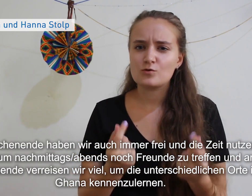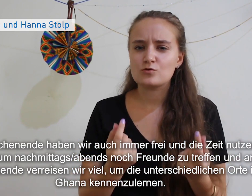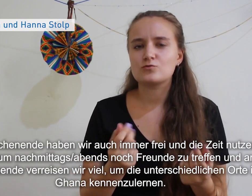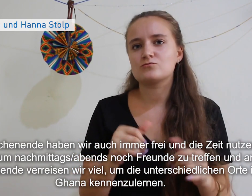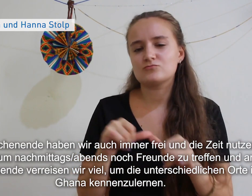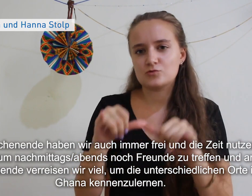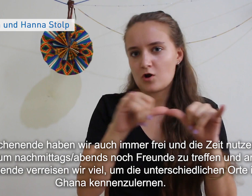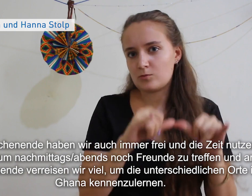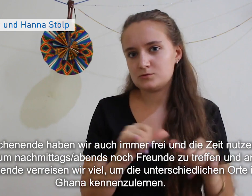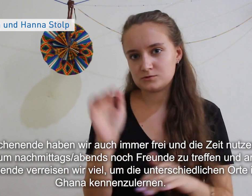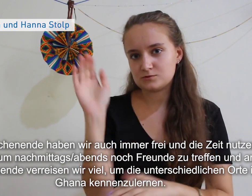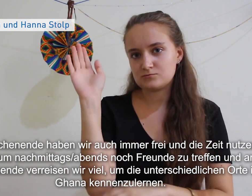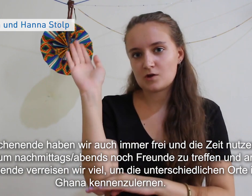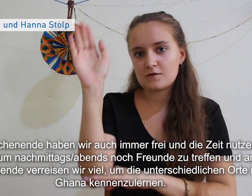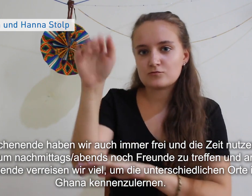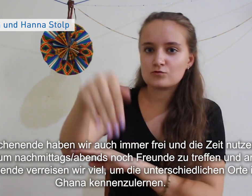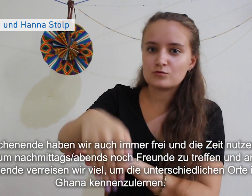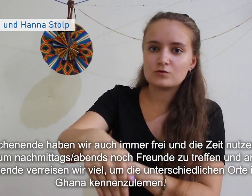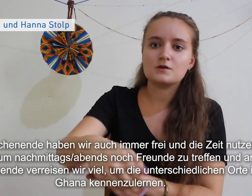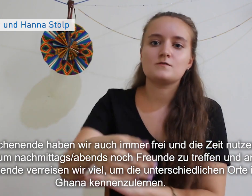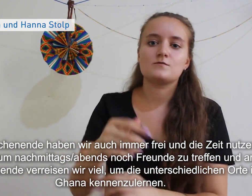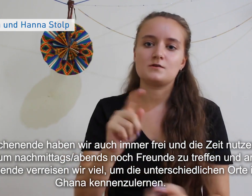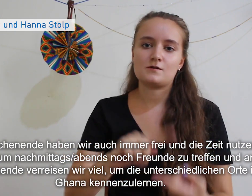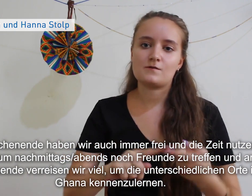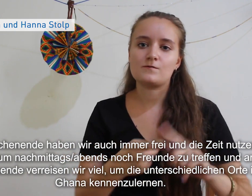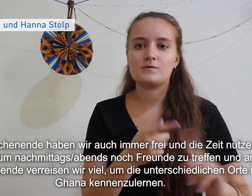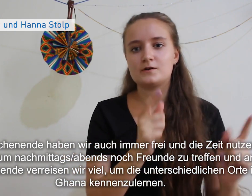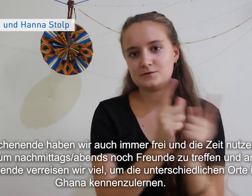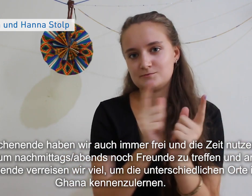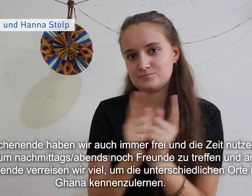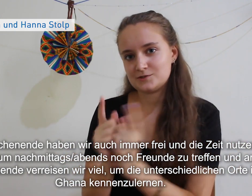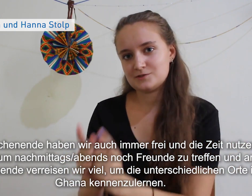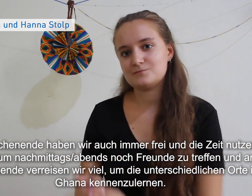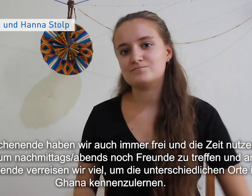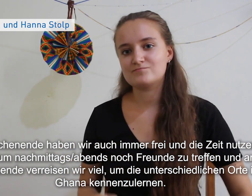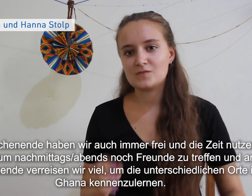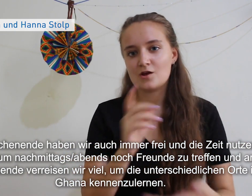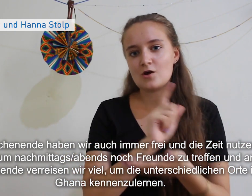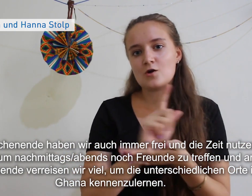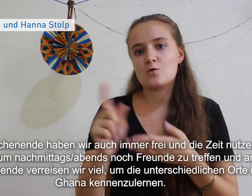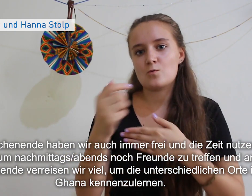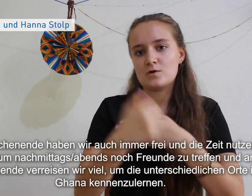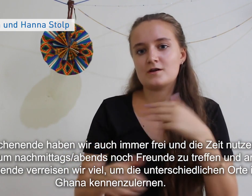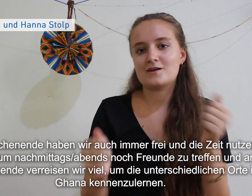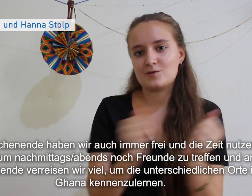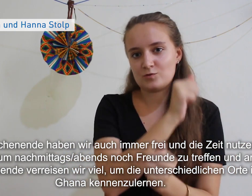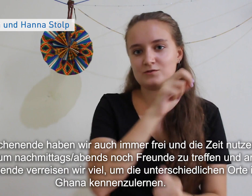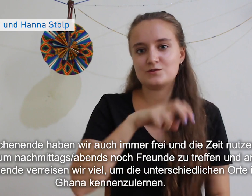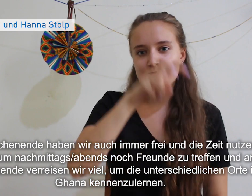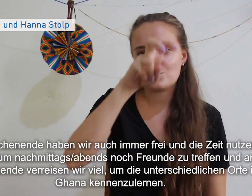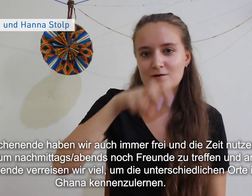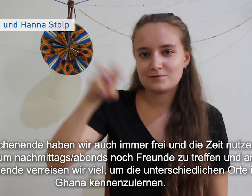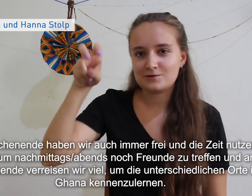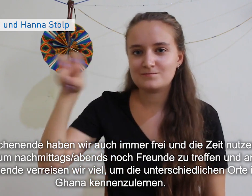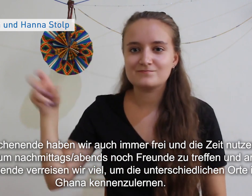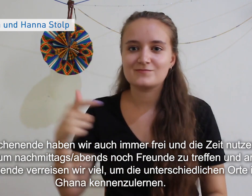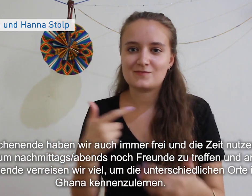viel, um nachmittags, abends noch Freunde zu treffen. Und am Wochenende verreisen wir viel, um auch die unterschiedlichen Orte